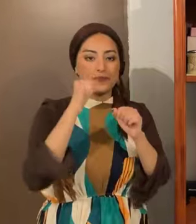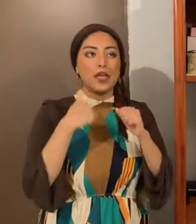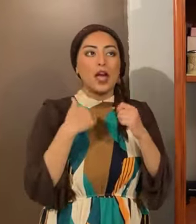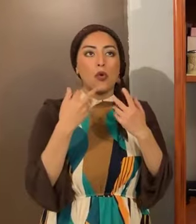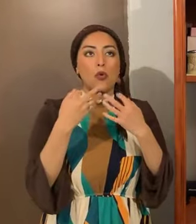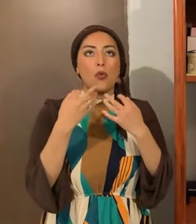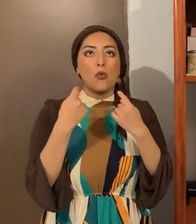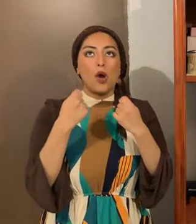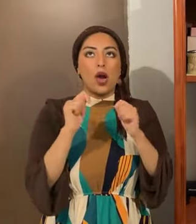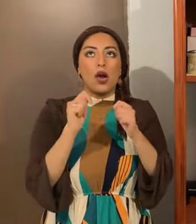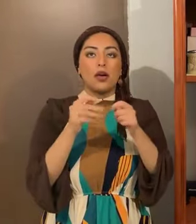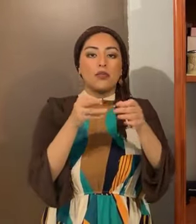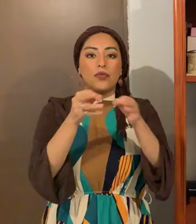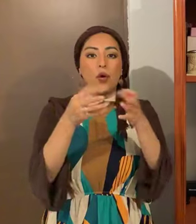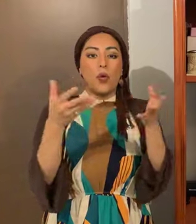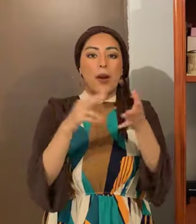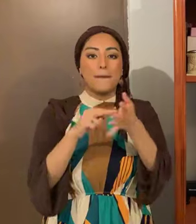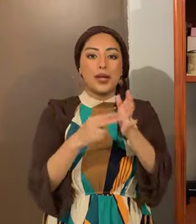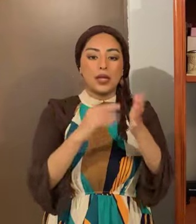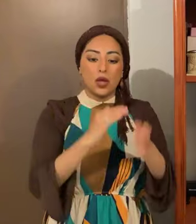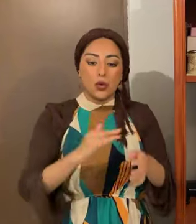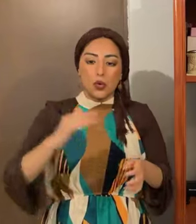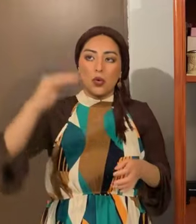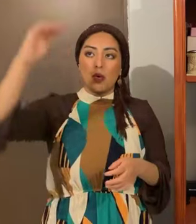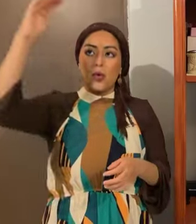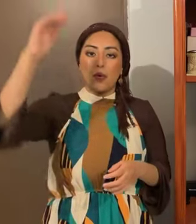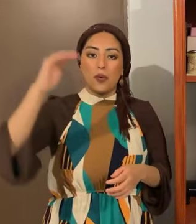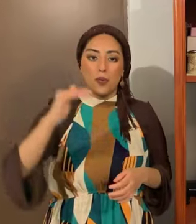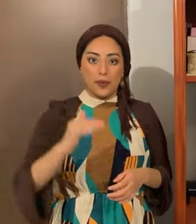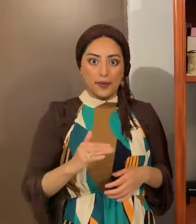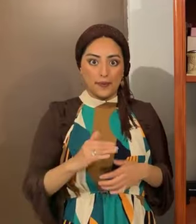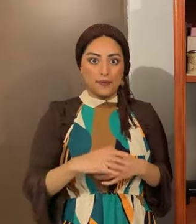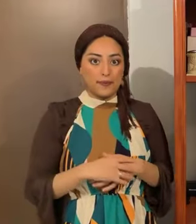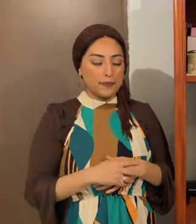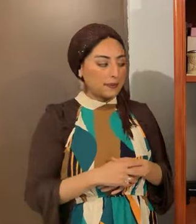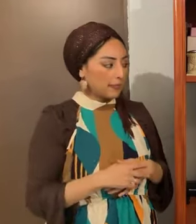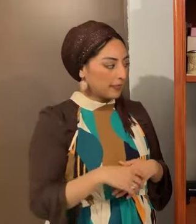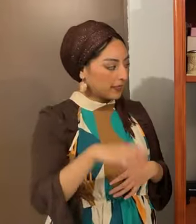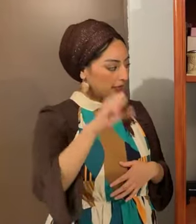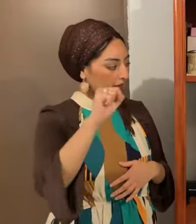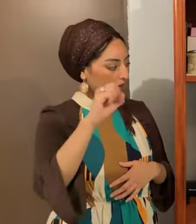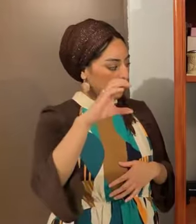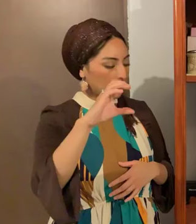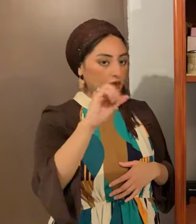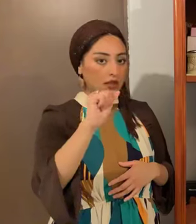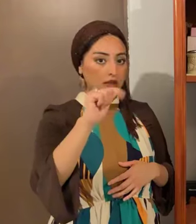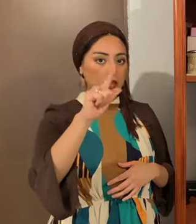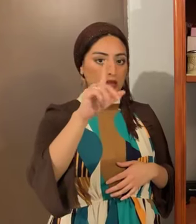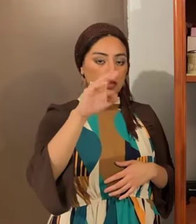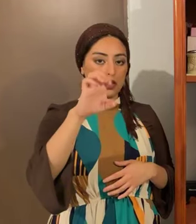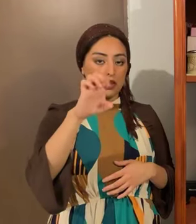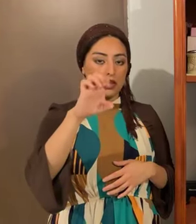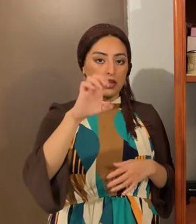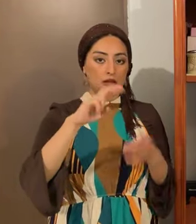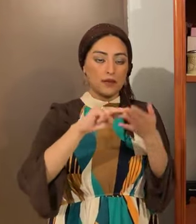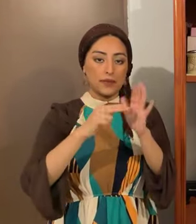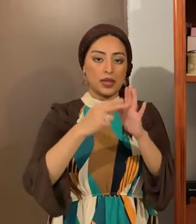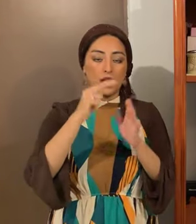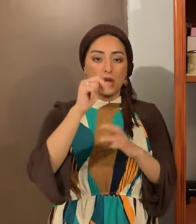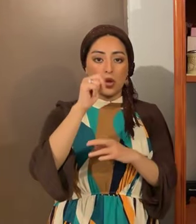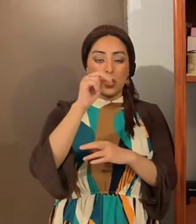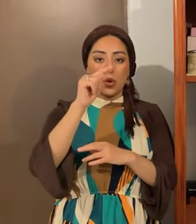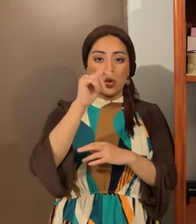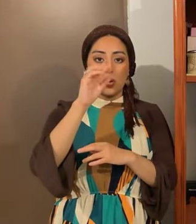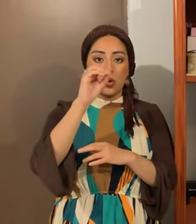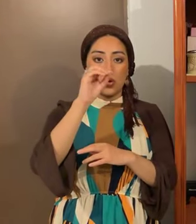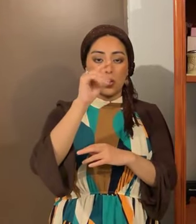explicar un poquito o entender qué es una escala. Bueno, una escala precisamente es una sucesión de notas que puede